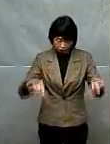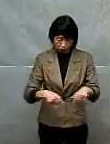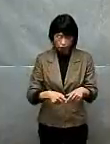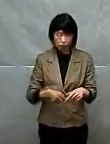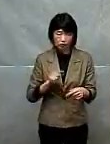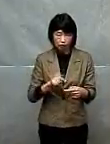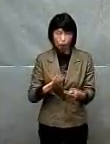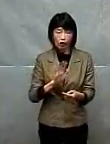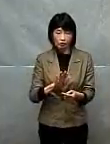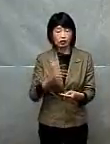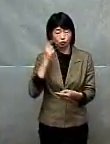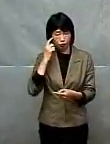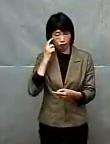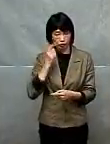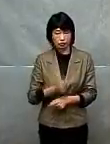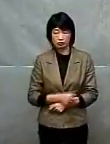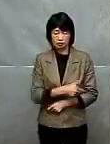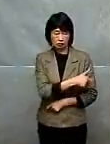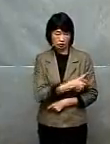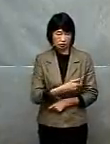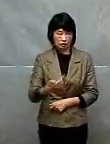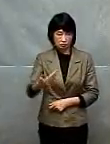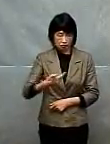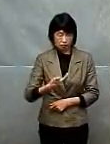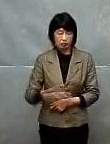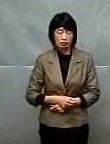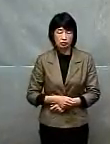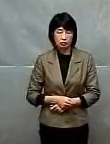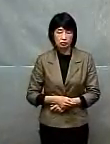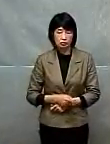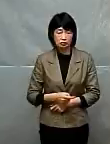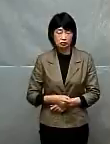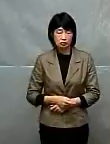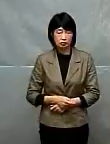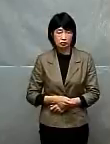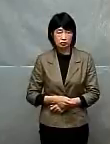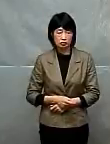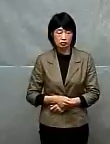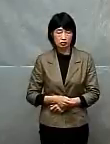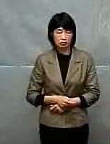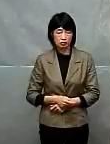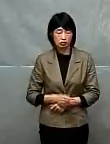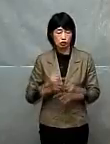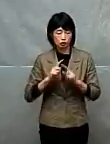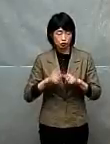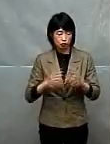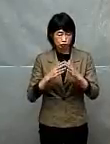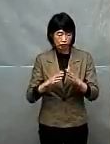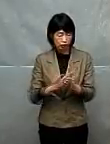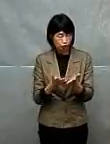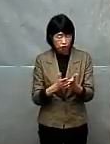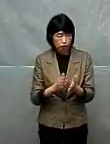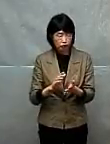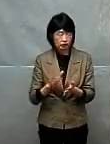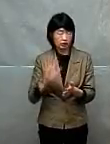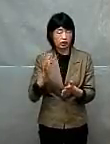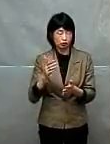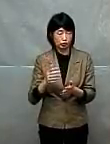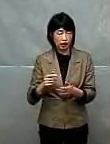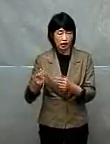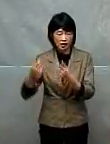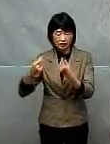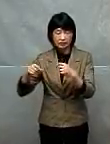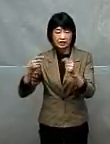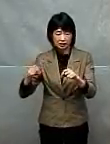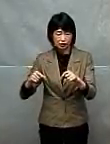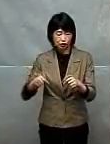。 その入会13万いくらのしおりの話ではなくてですね、そのチラシ、こういう会